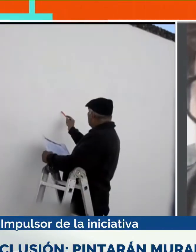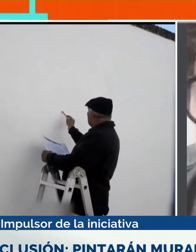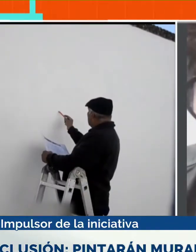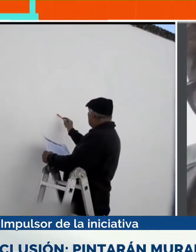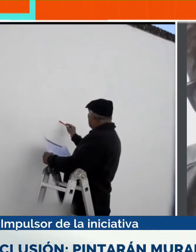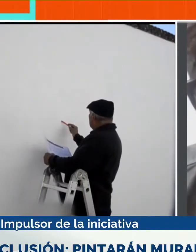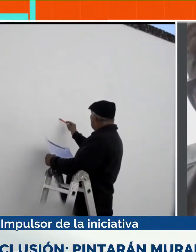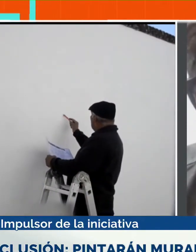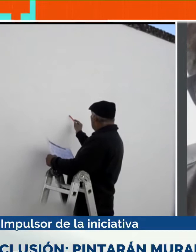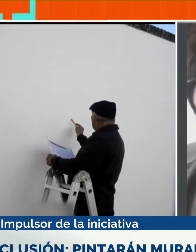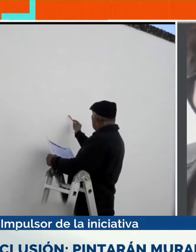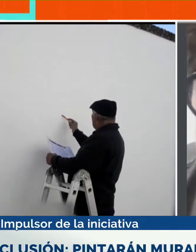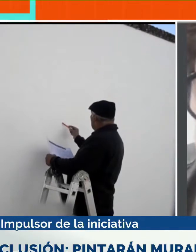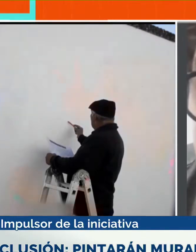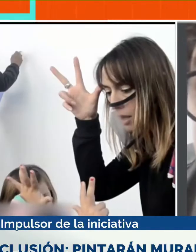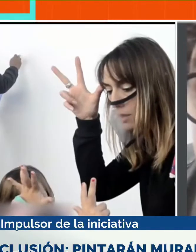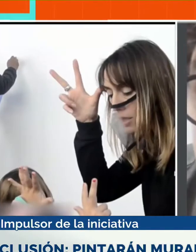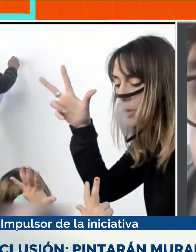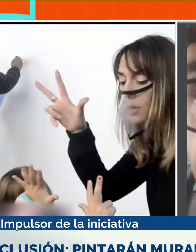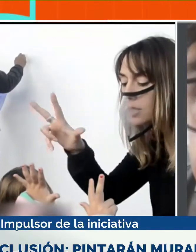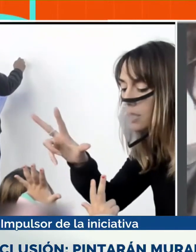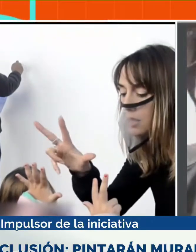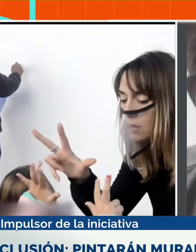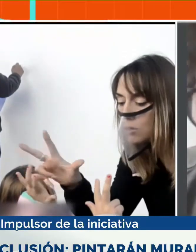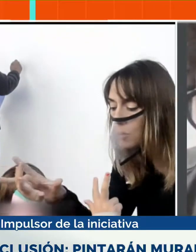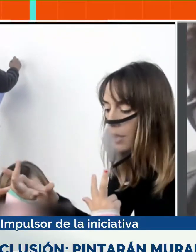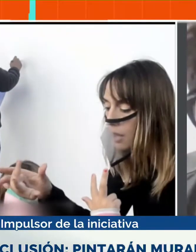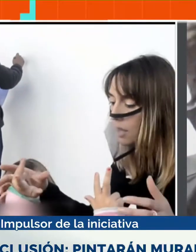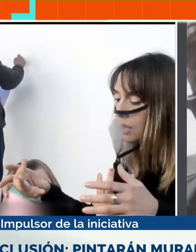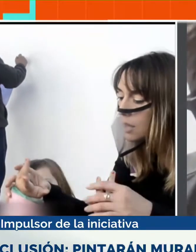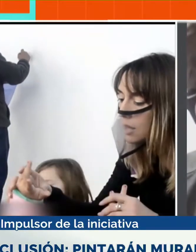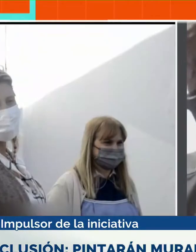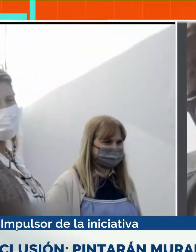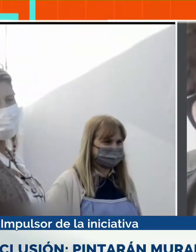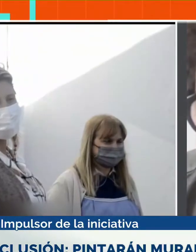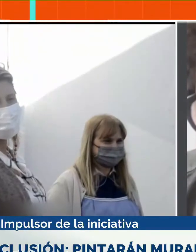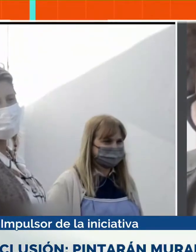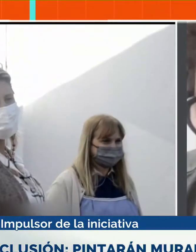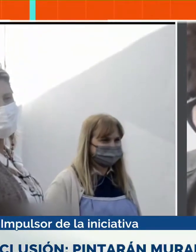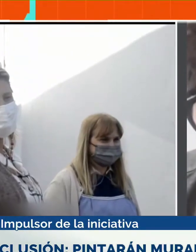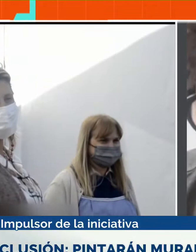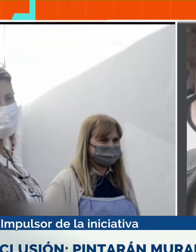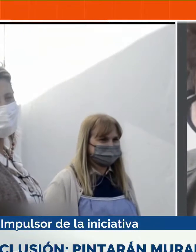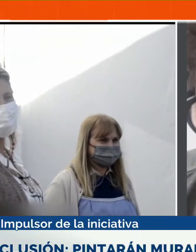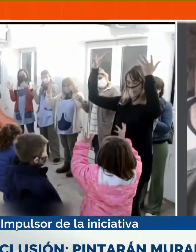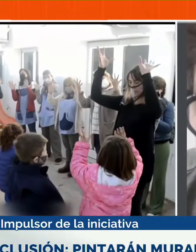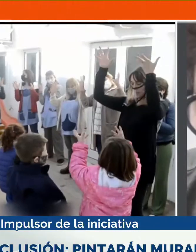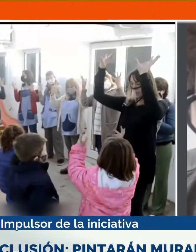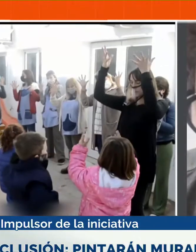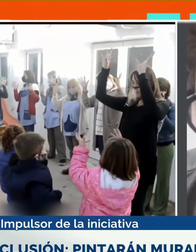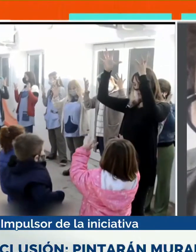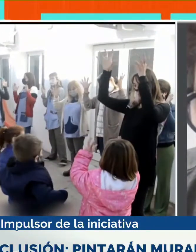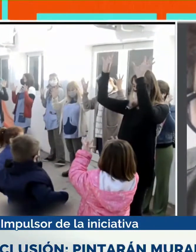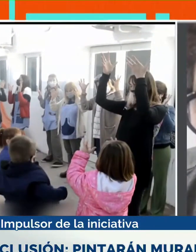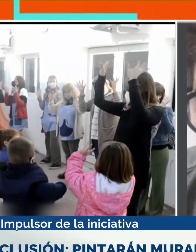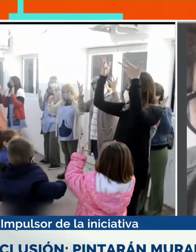superarlo, y nosotros incluirnos en el mundo de ellos. Claro. Omar, ¿y sería un mensaje en lengua de